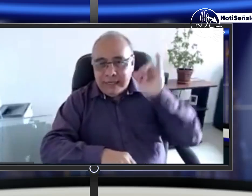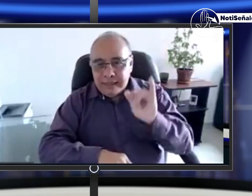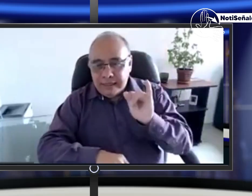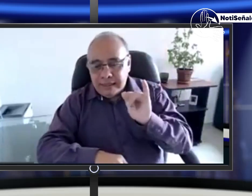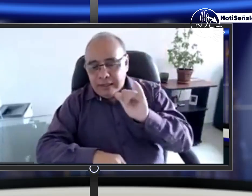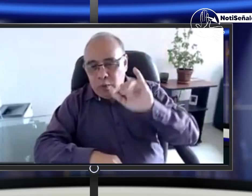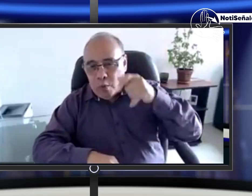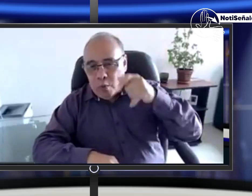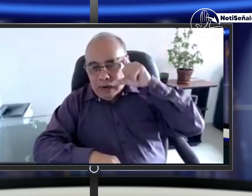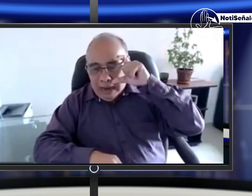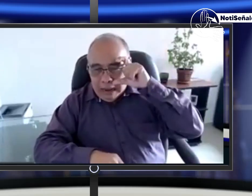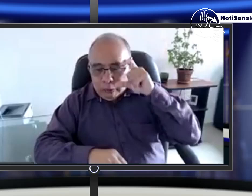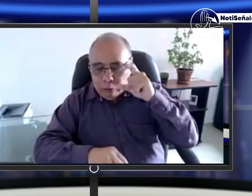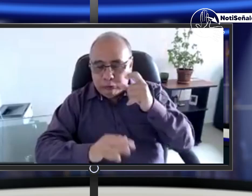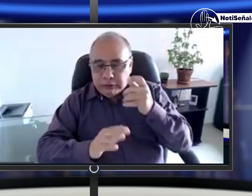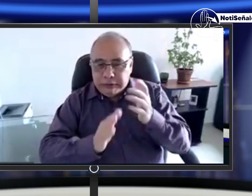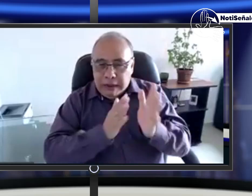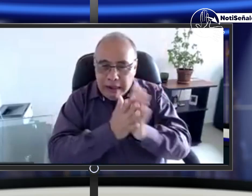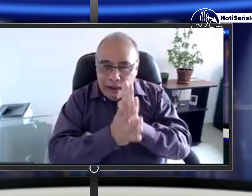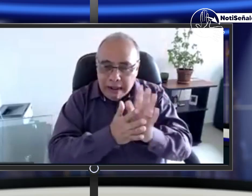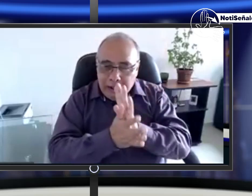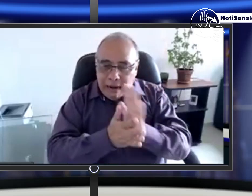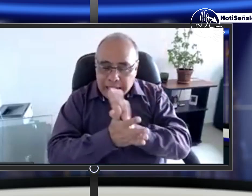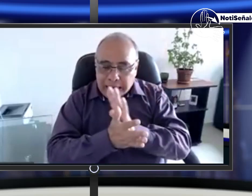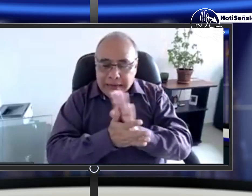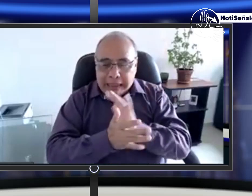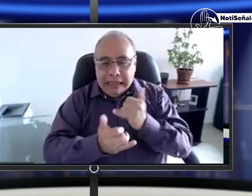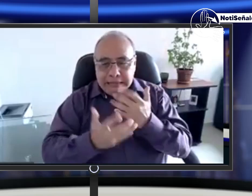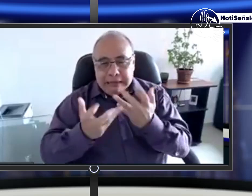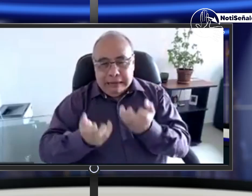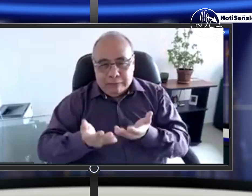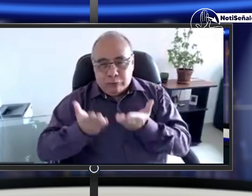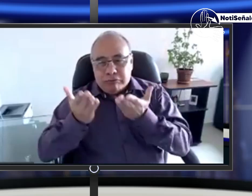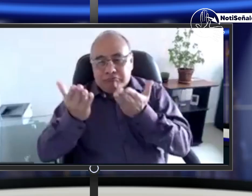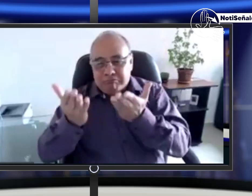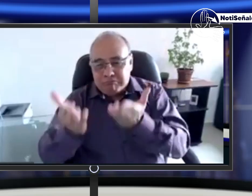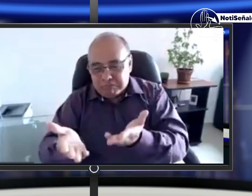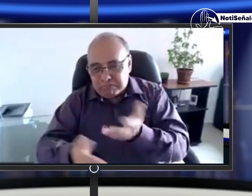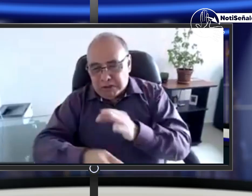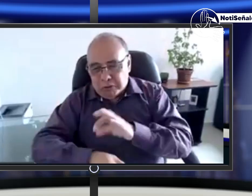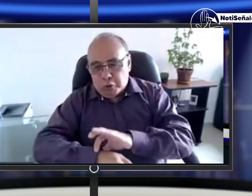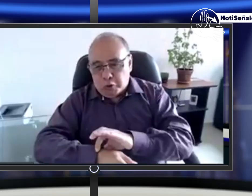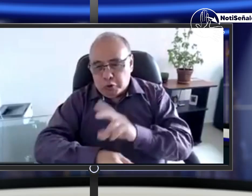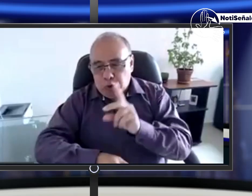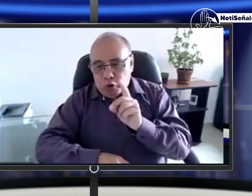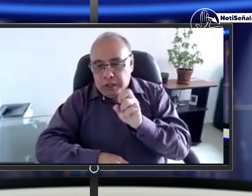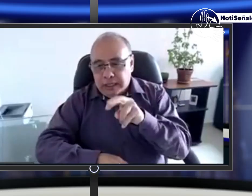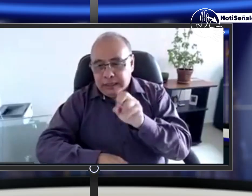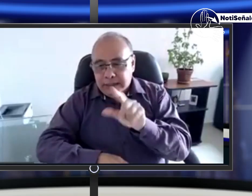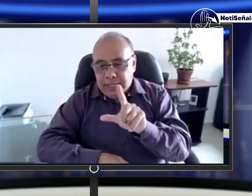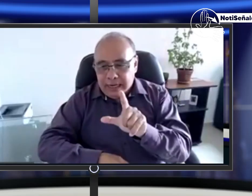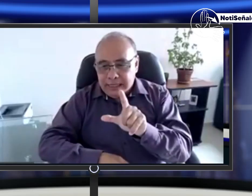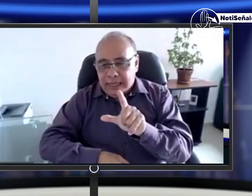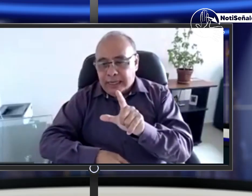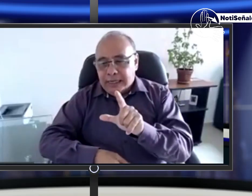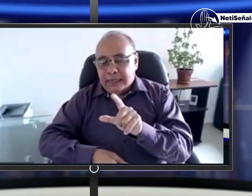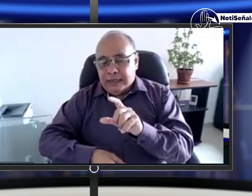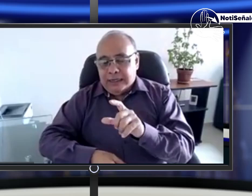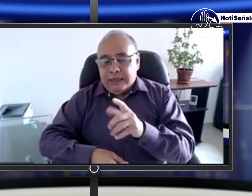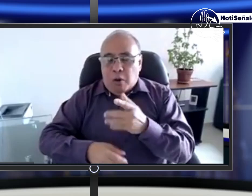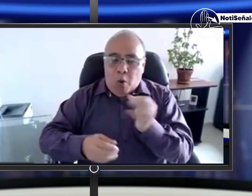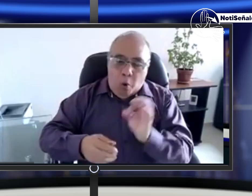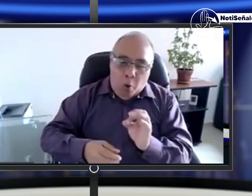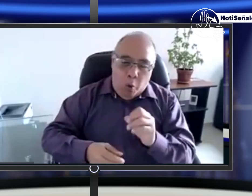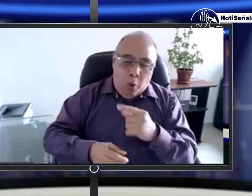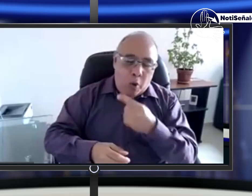que tuviéramos el comercial. Seguimos conversando con nuestros líderes sordos, Daniel Ocampo y Juan Carlos.